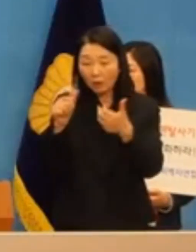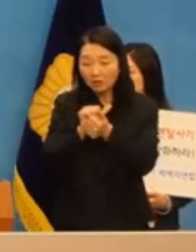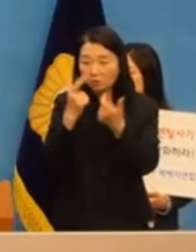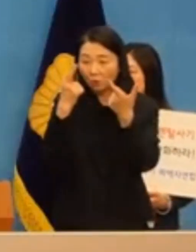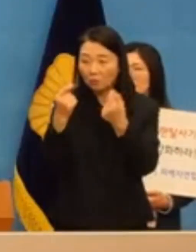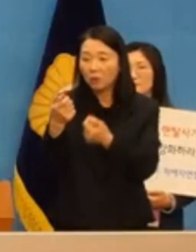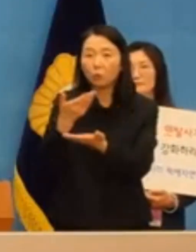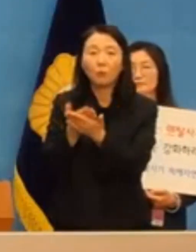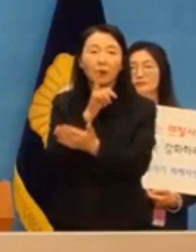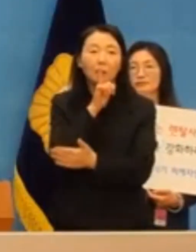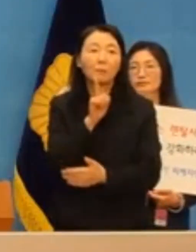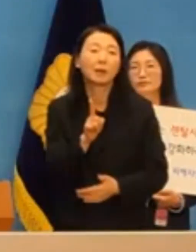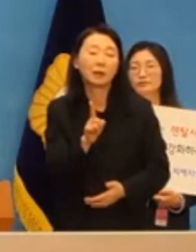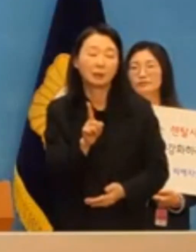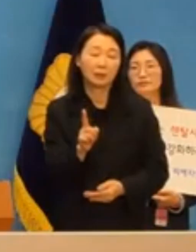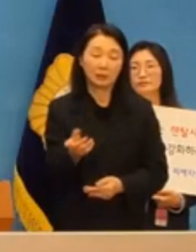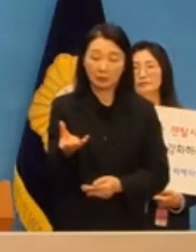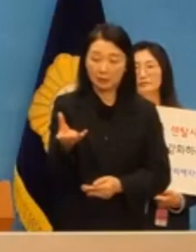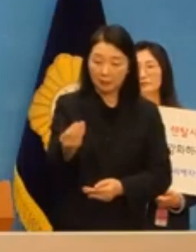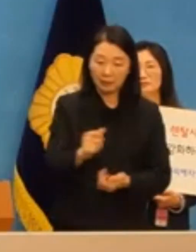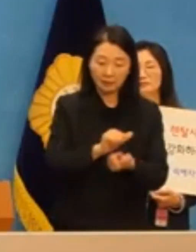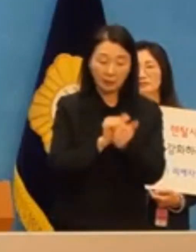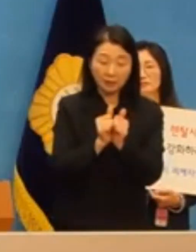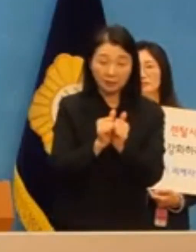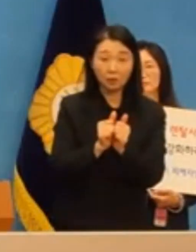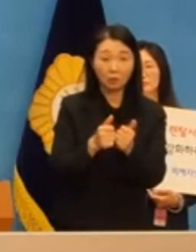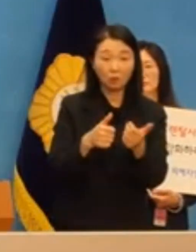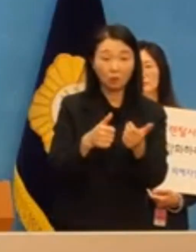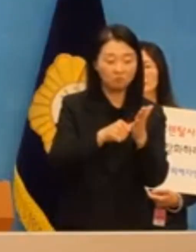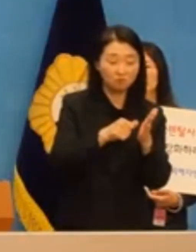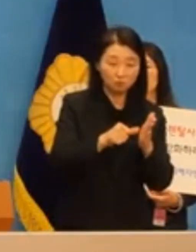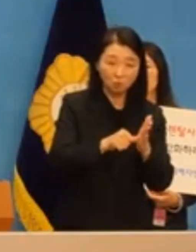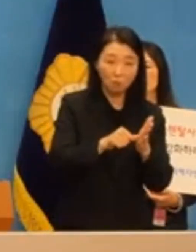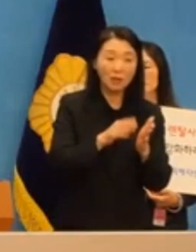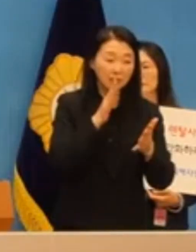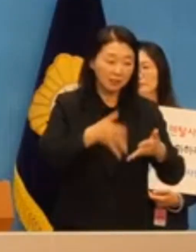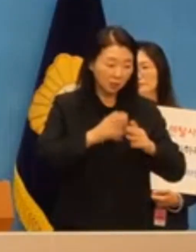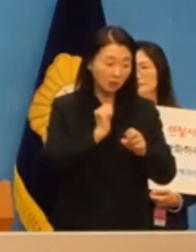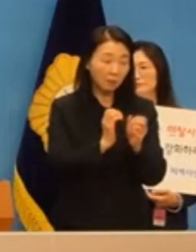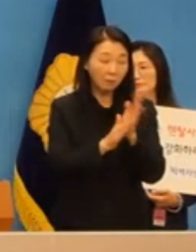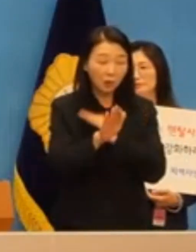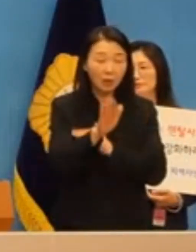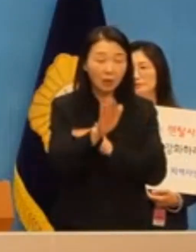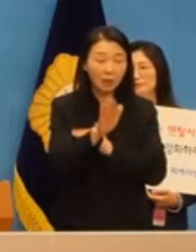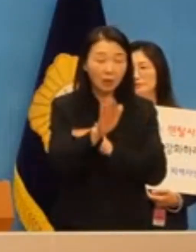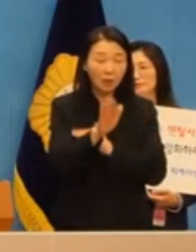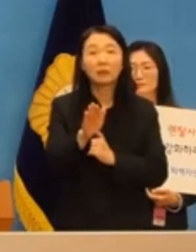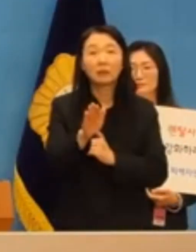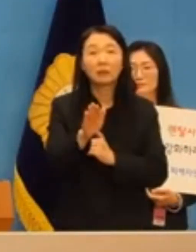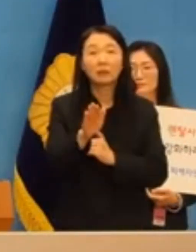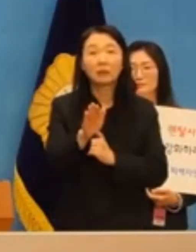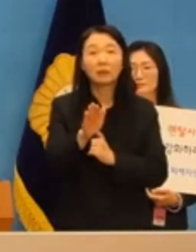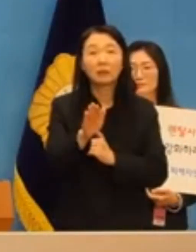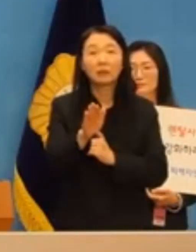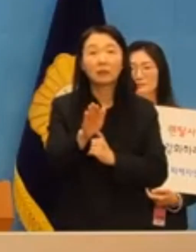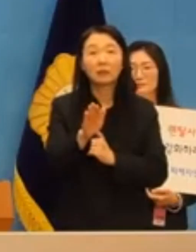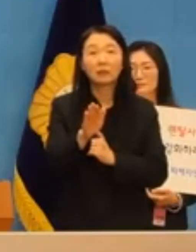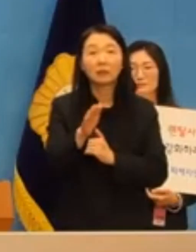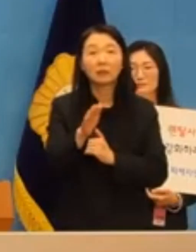취심하는 관행입니다. 렌탈 채권은 장비가 실제 설치되고 그달의 정상 사용이